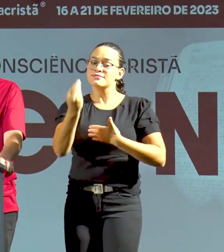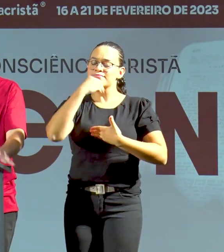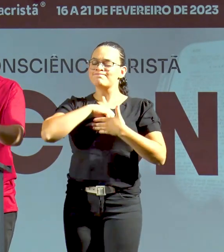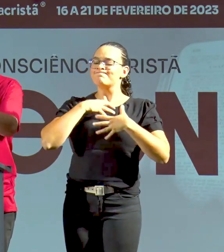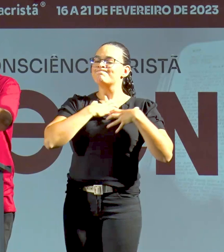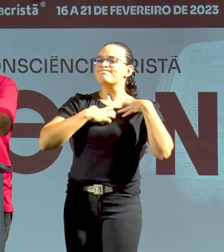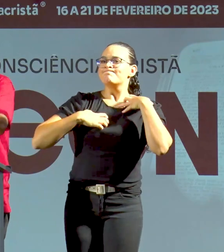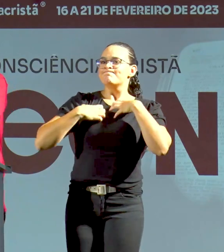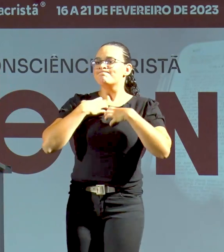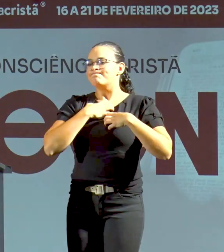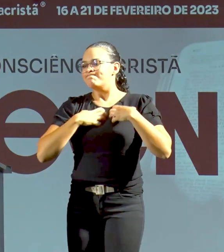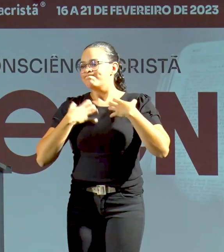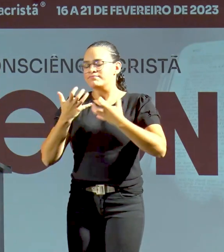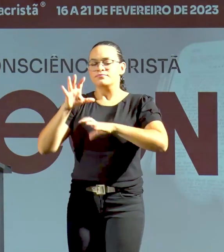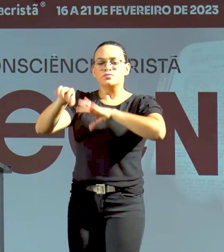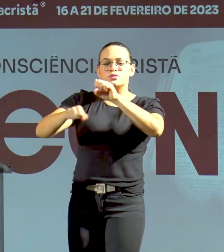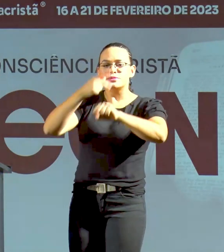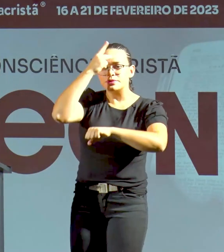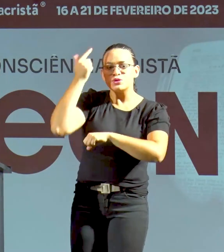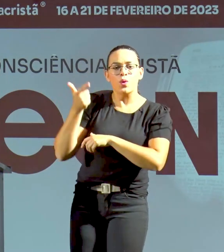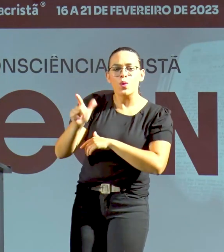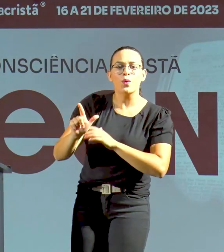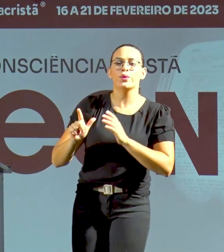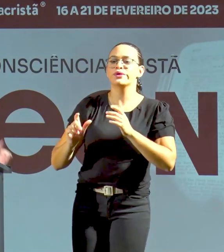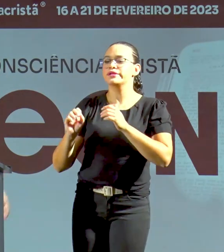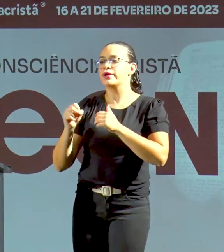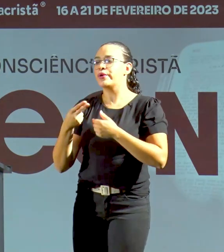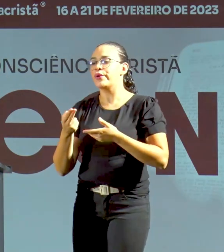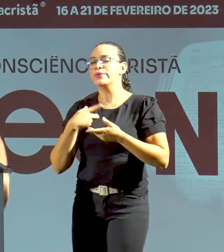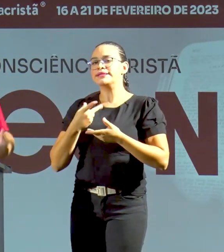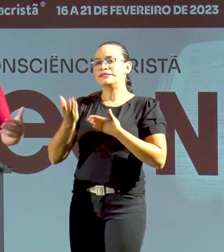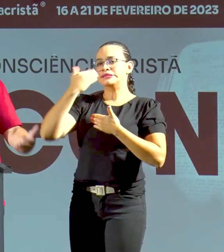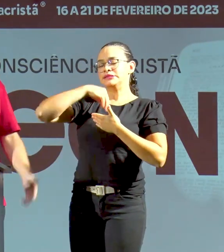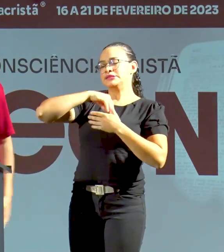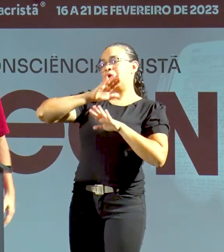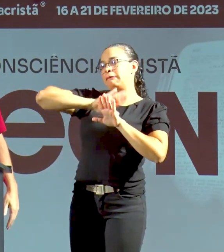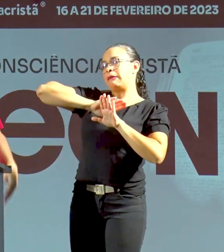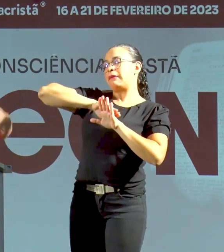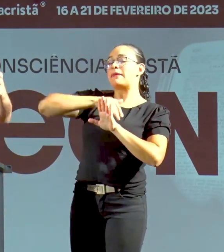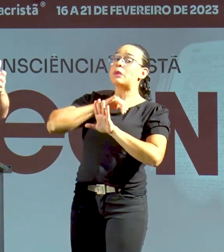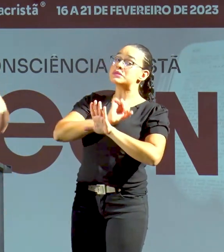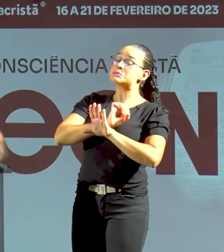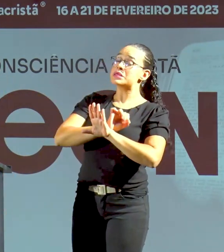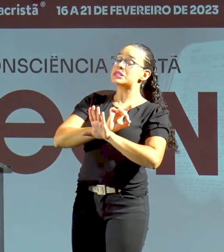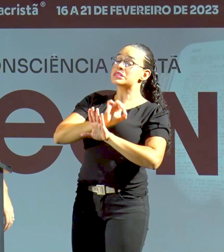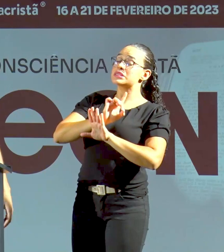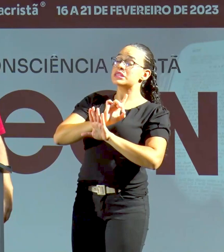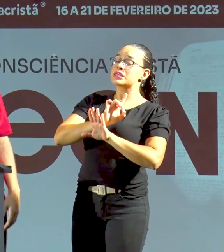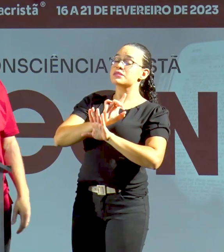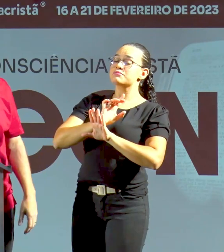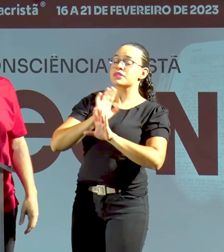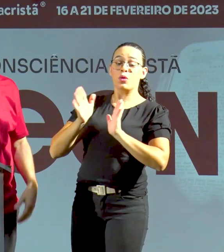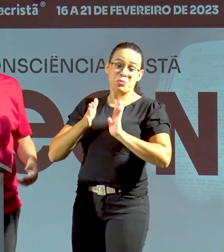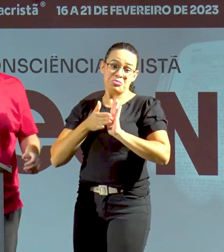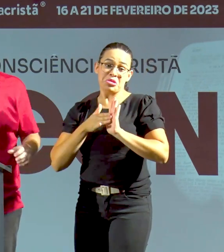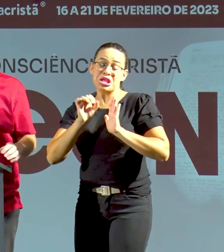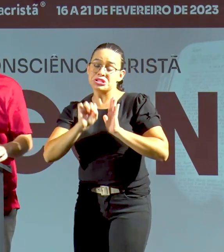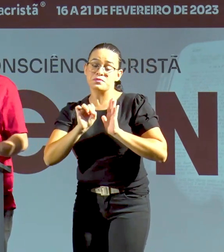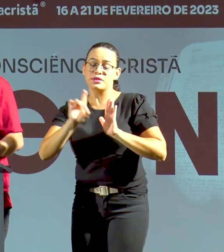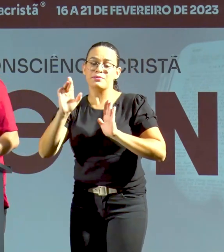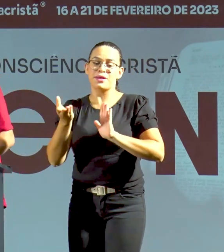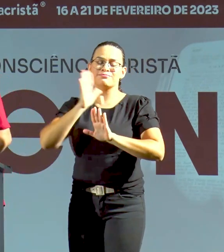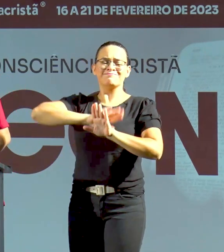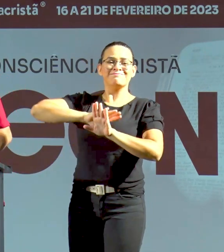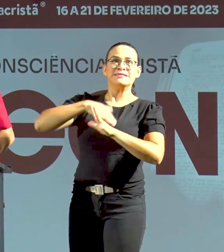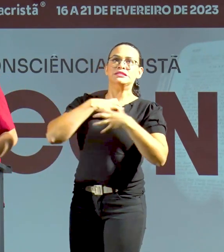talvez você seja alguém que tá dizendo que está esperando o senhor mas não tá esperando o Senhor conhece o seu coração ele